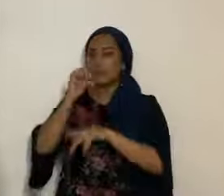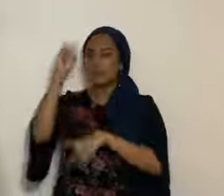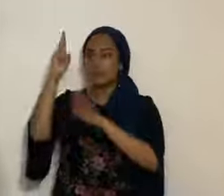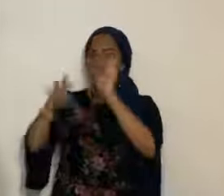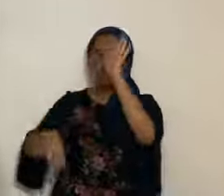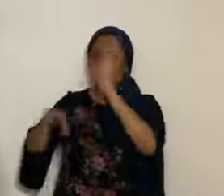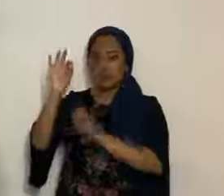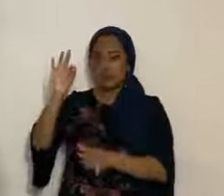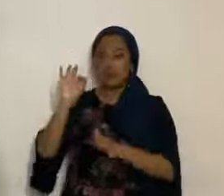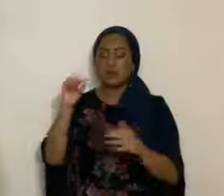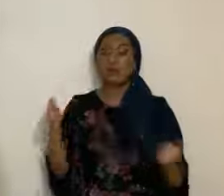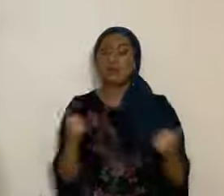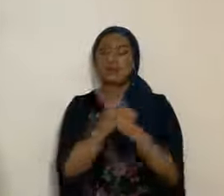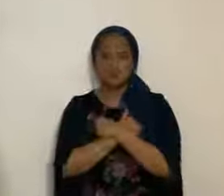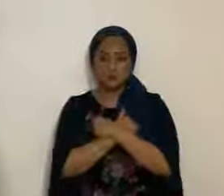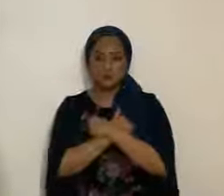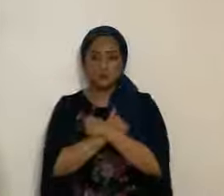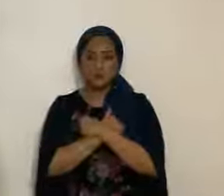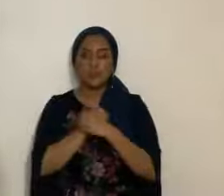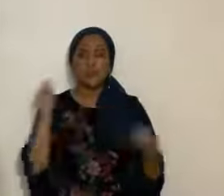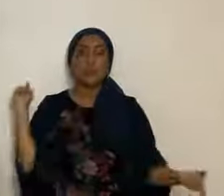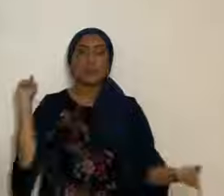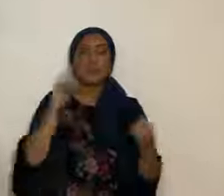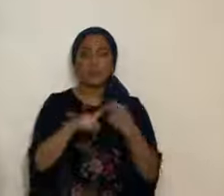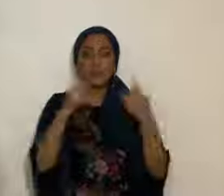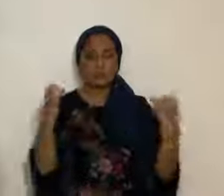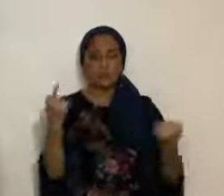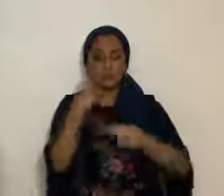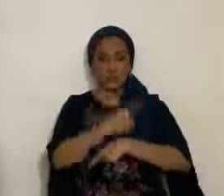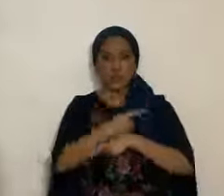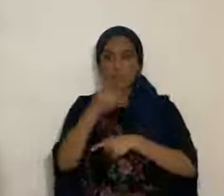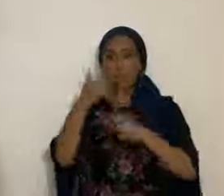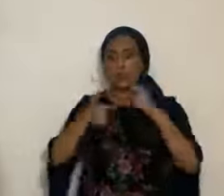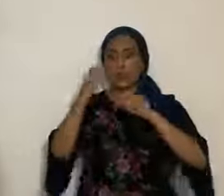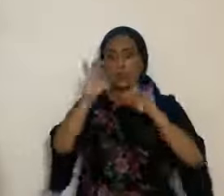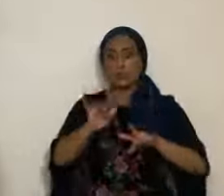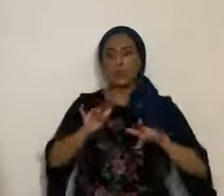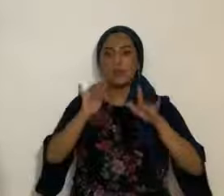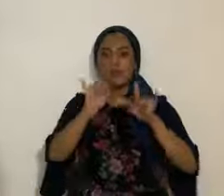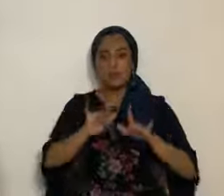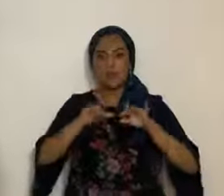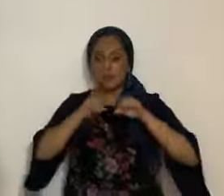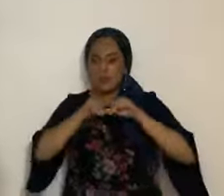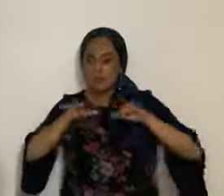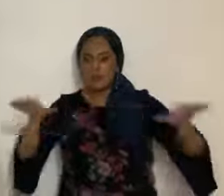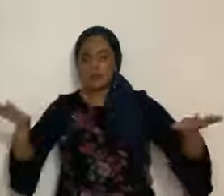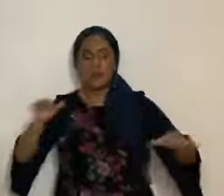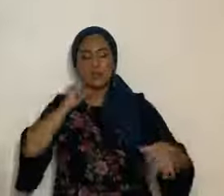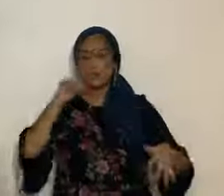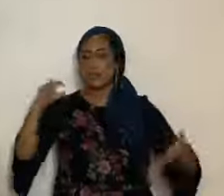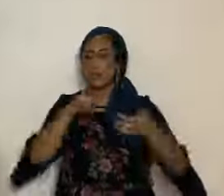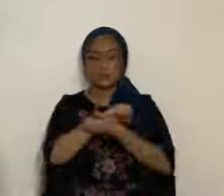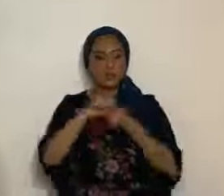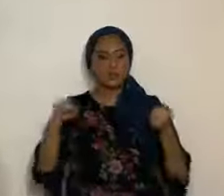y ama, y hasta el día de hoy ha extendido su compasión y no ha destruido.